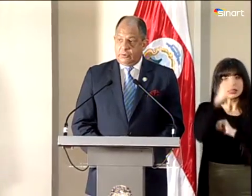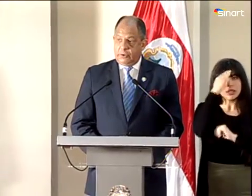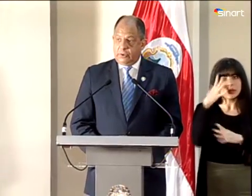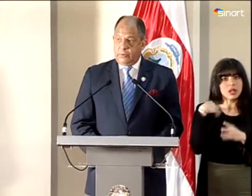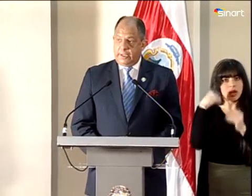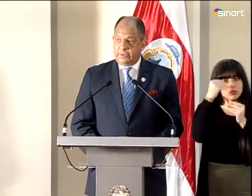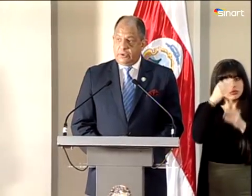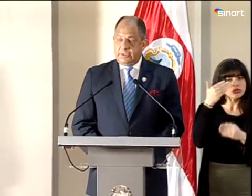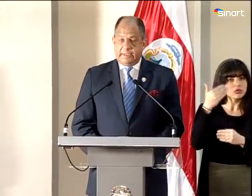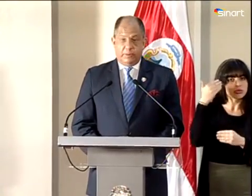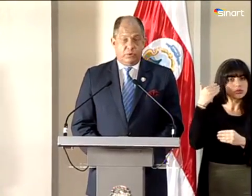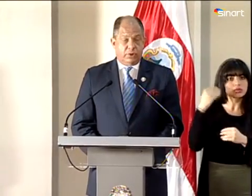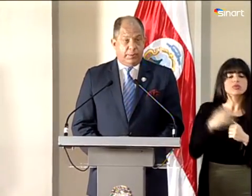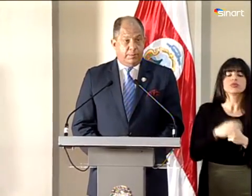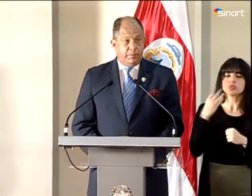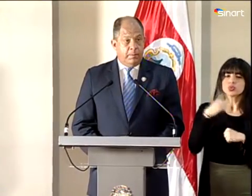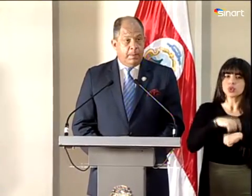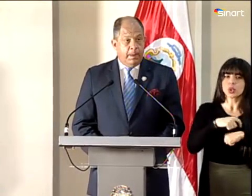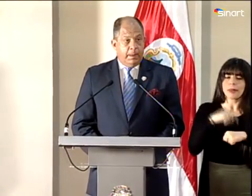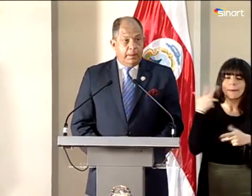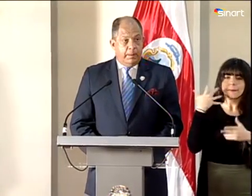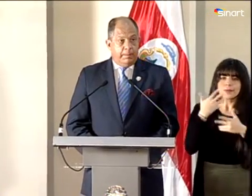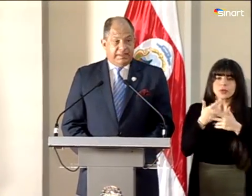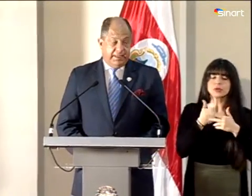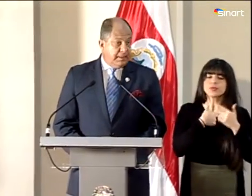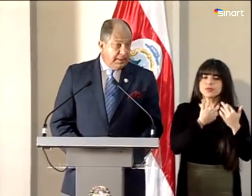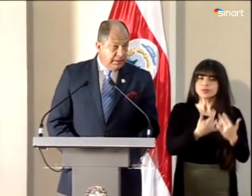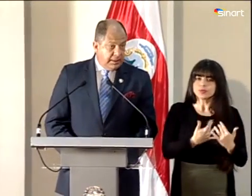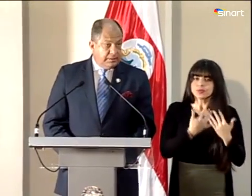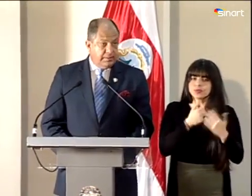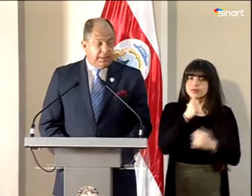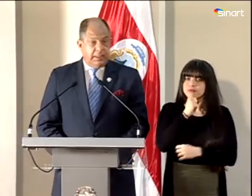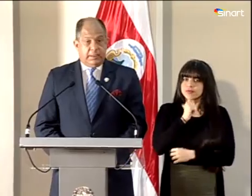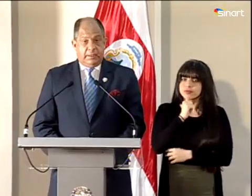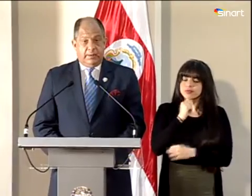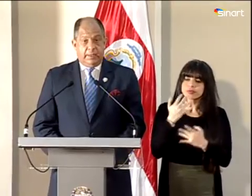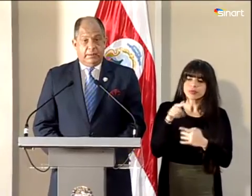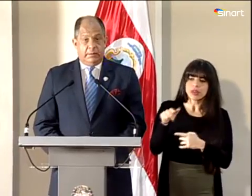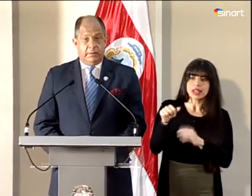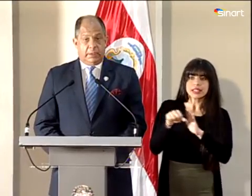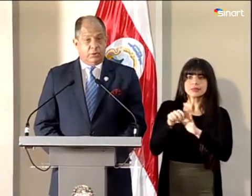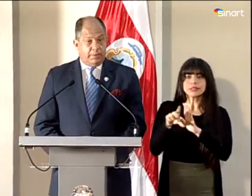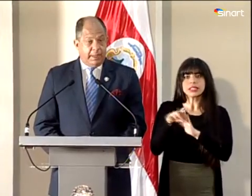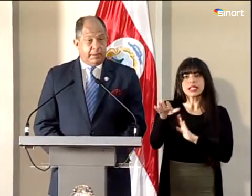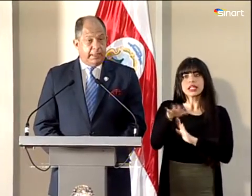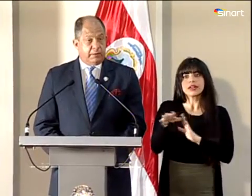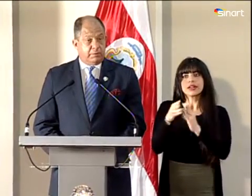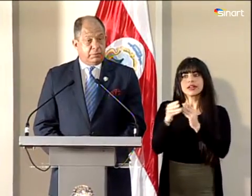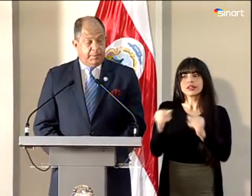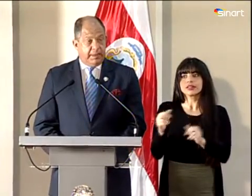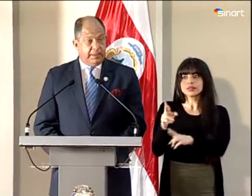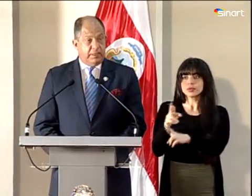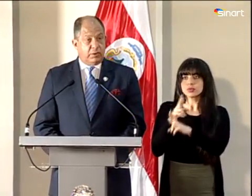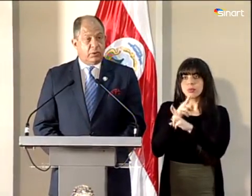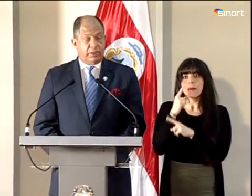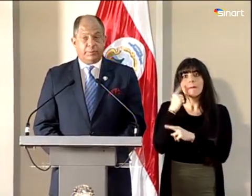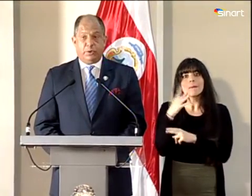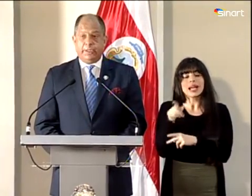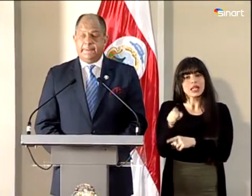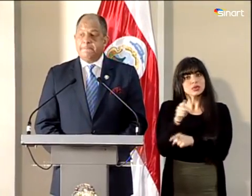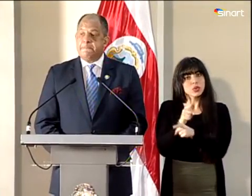todos los medios de comunicación desde hace mucho tiempo, pacientemente que la Asamblea Legislativa resolviera, que me parece que es lo